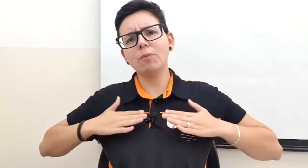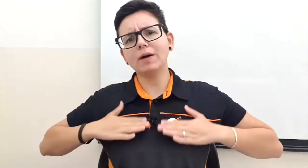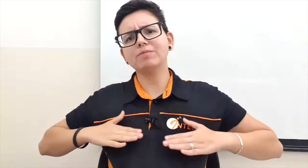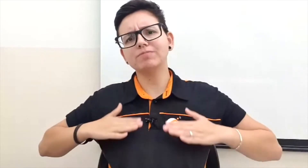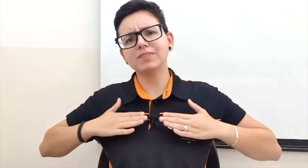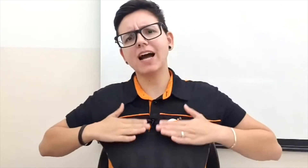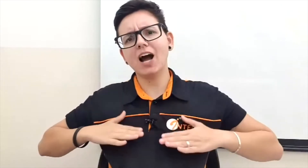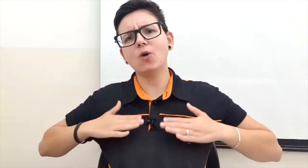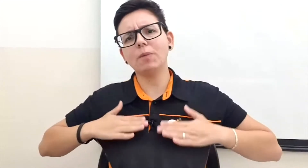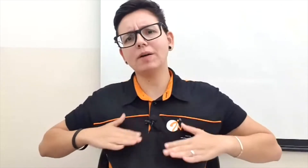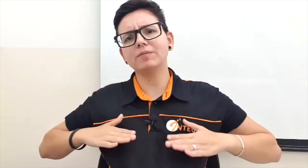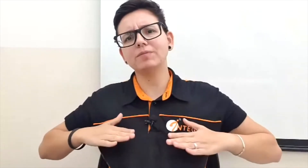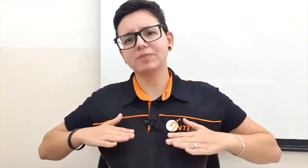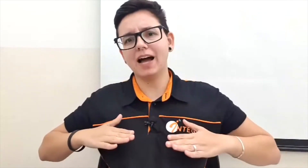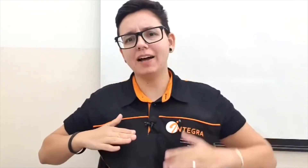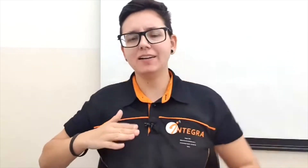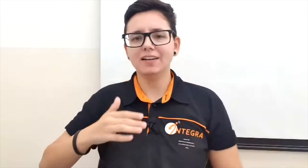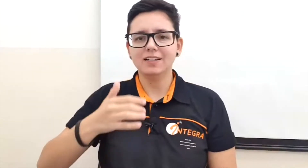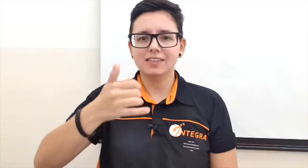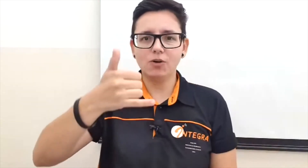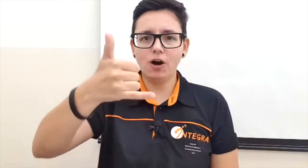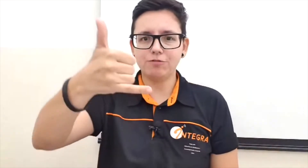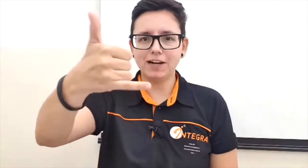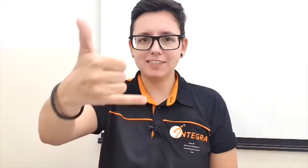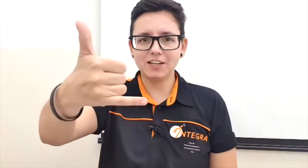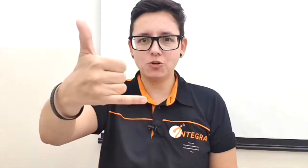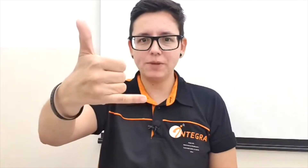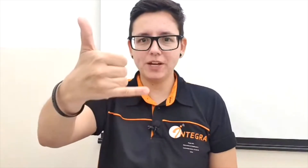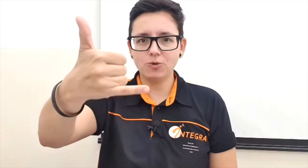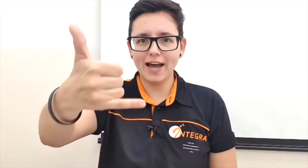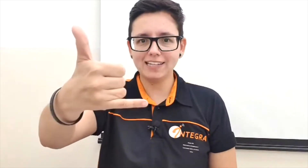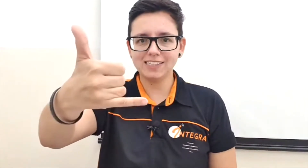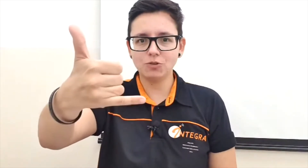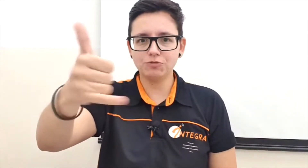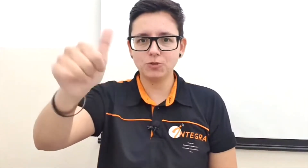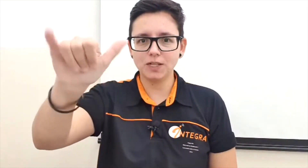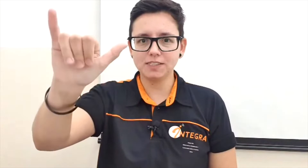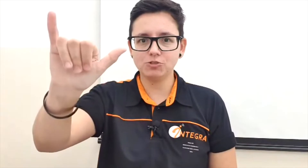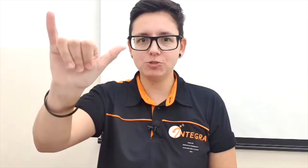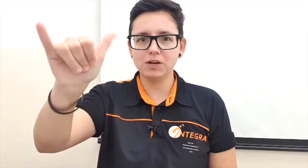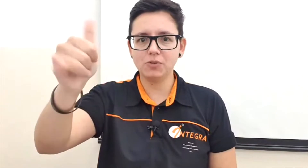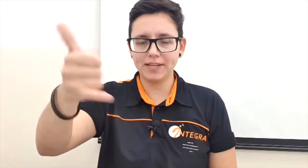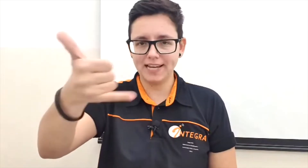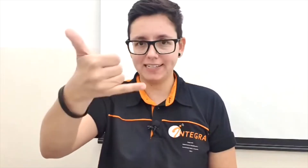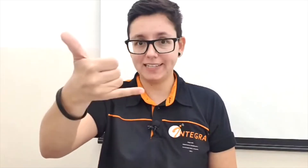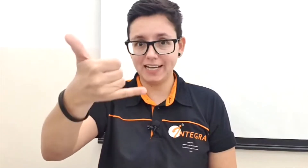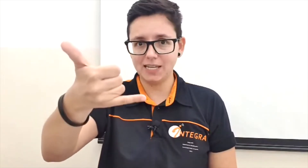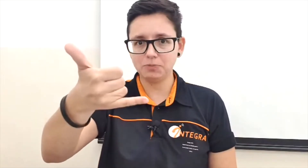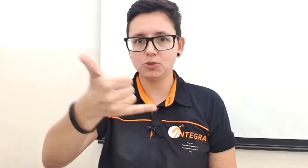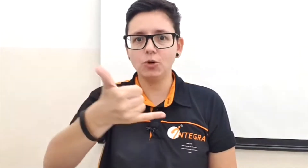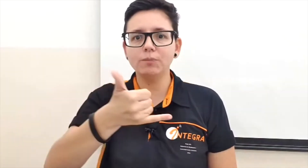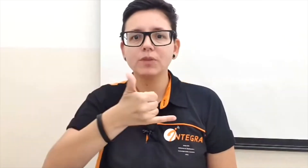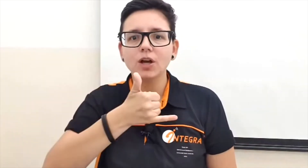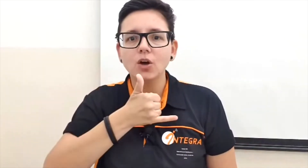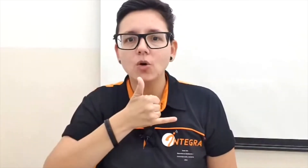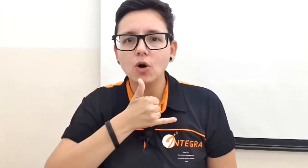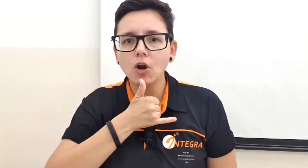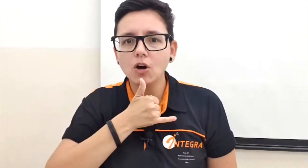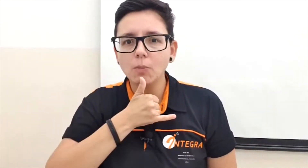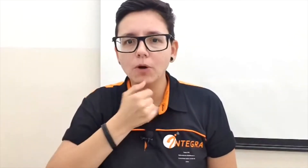calma, calma, tá? Então, ó, faz aí comigo essa configuração de mão, que é a letra Y, coloca o